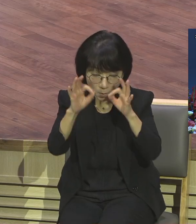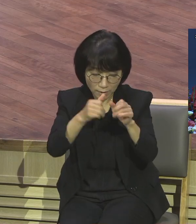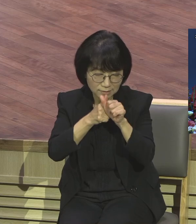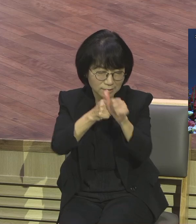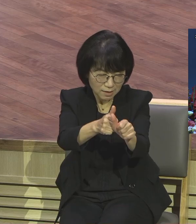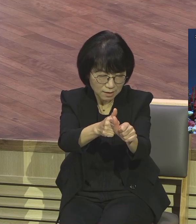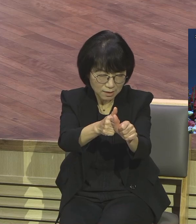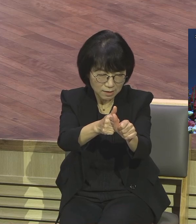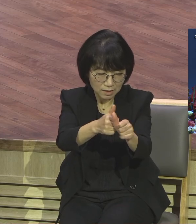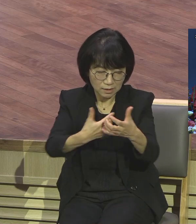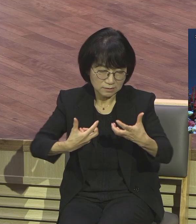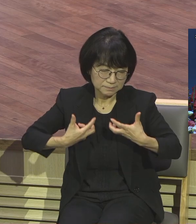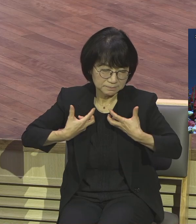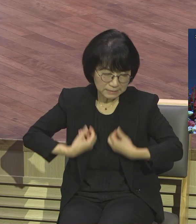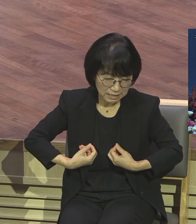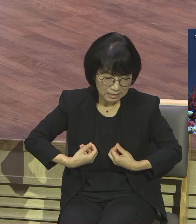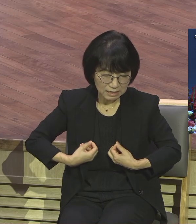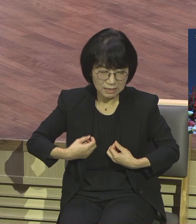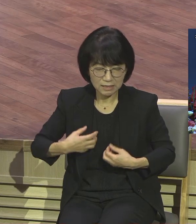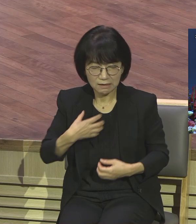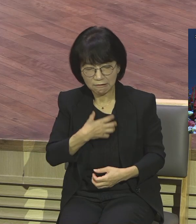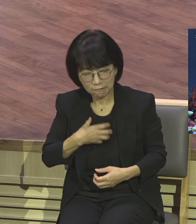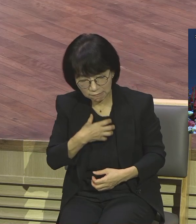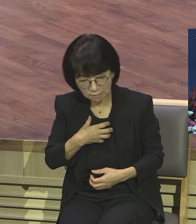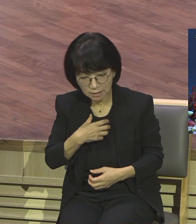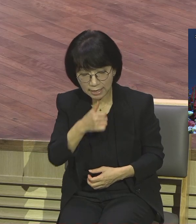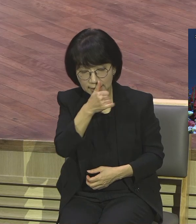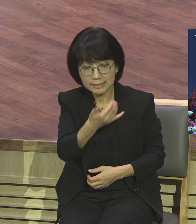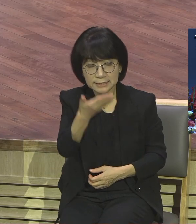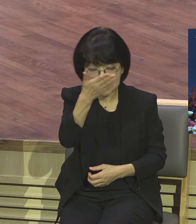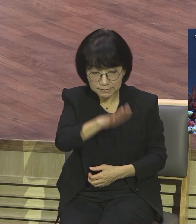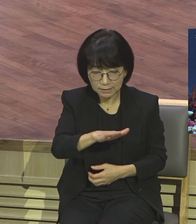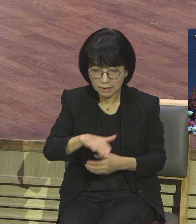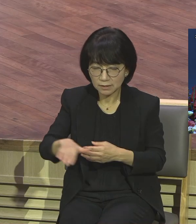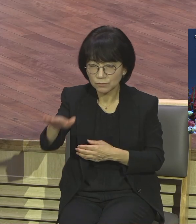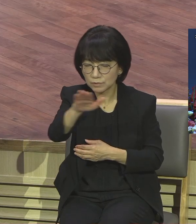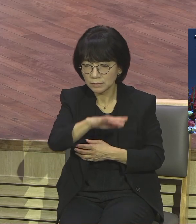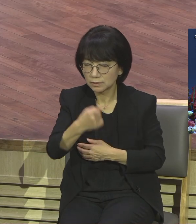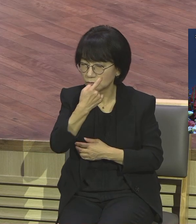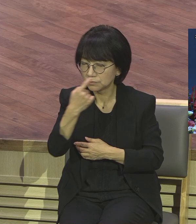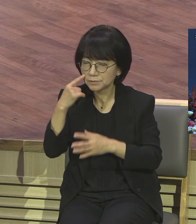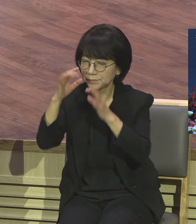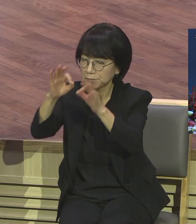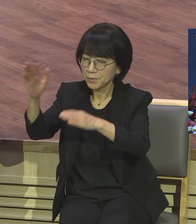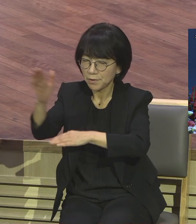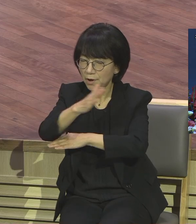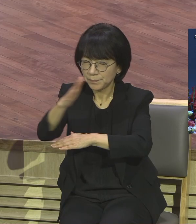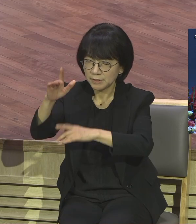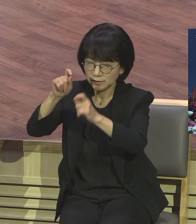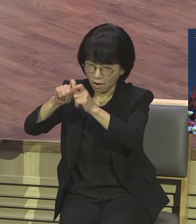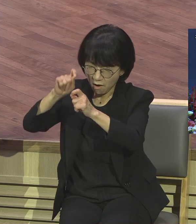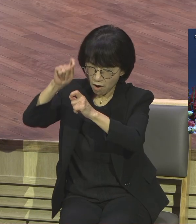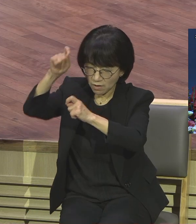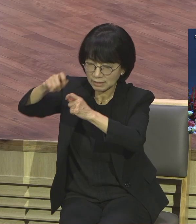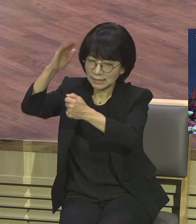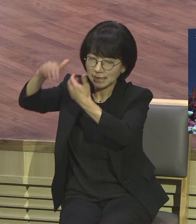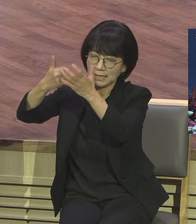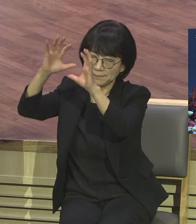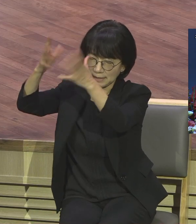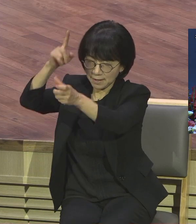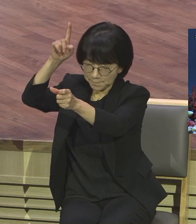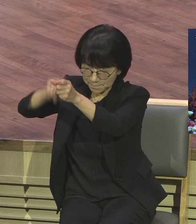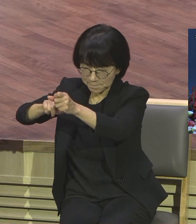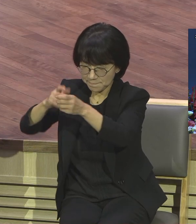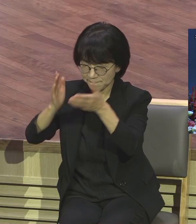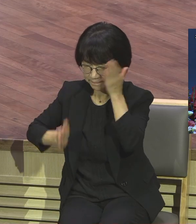때문에 시험 들고 낙심하고 힘이 일비하지만 우리는 눈에 보이지 않는 영원한 하나님 나라 영원을 향하여 달려가는 그리스도의